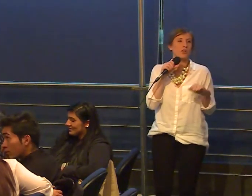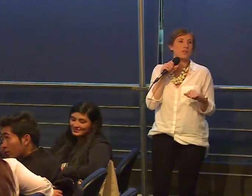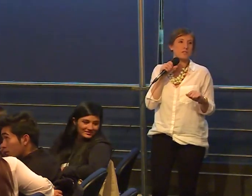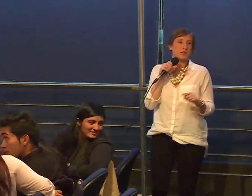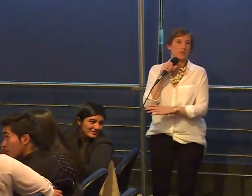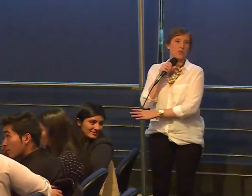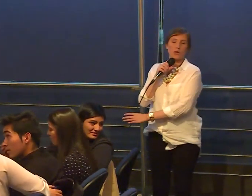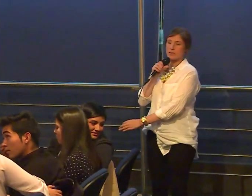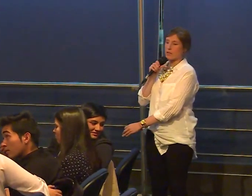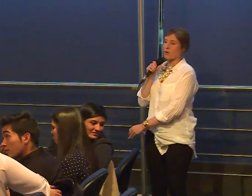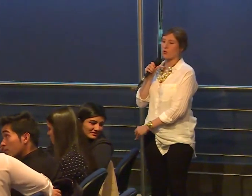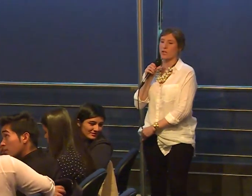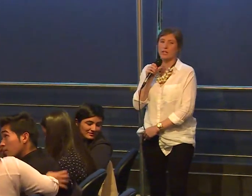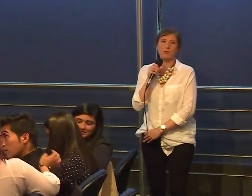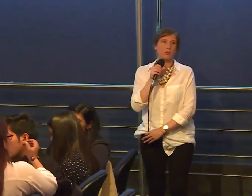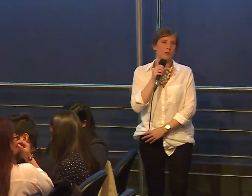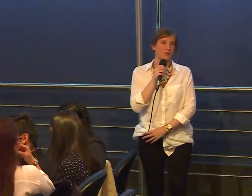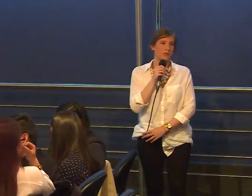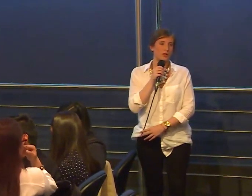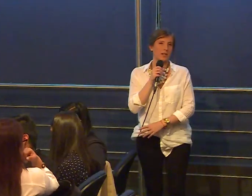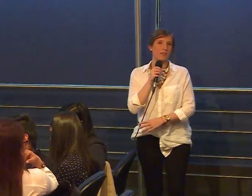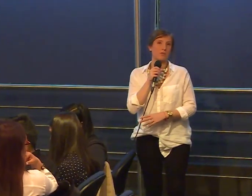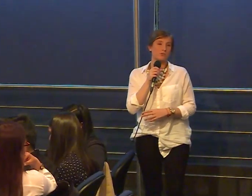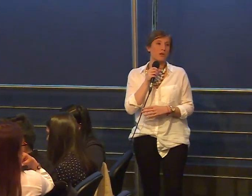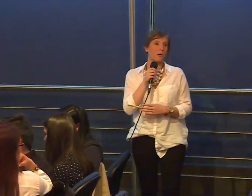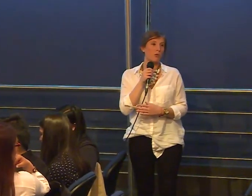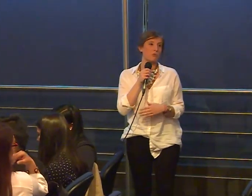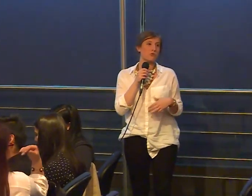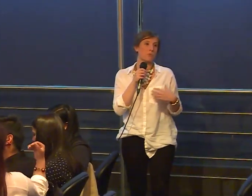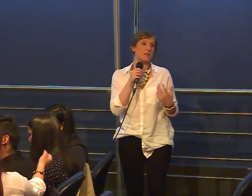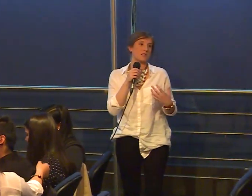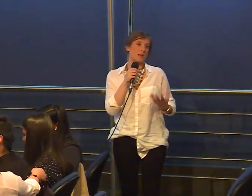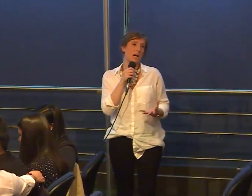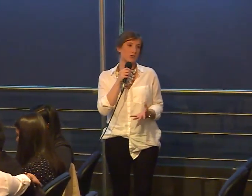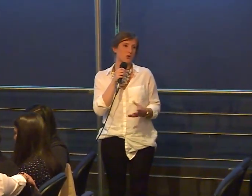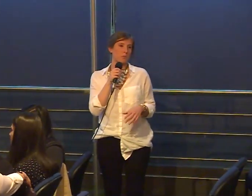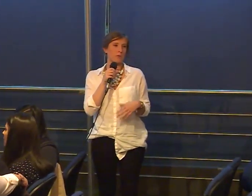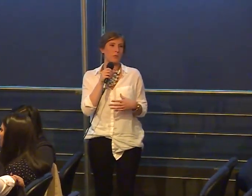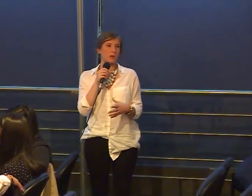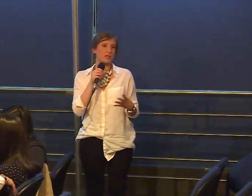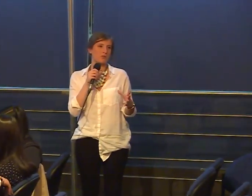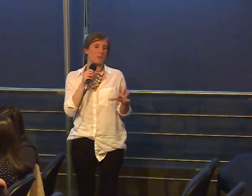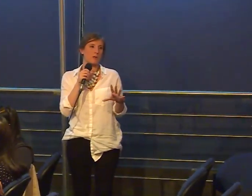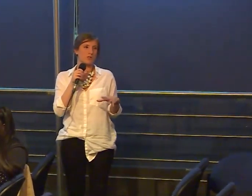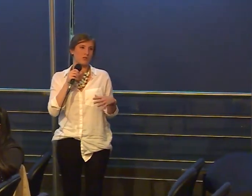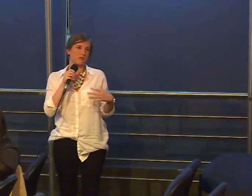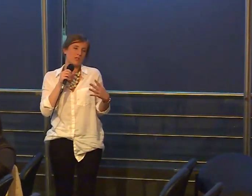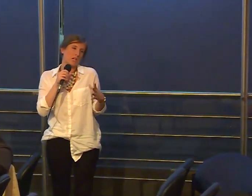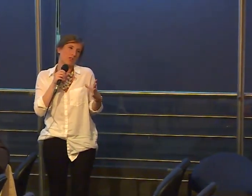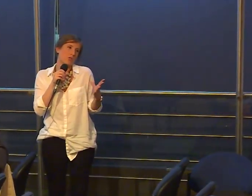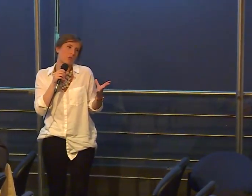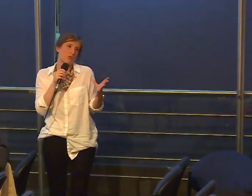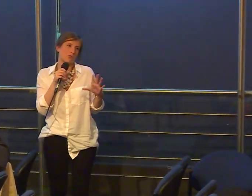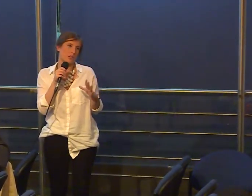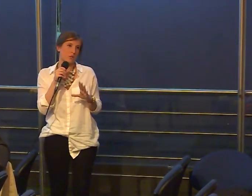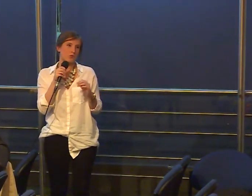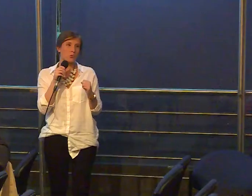Digamos que con respecto al trabajo con el adulto mayor, fue un trabajo mucho más arduo, primero porque es una población que